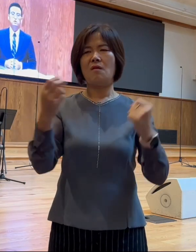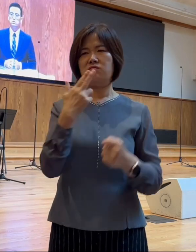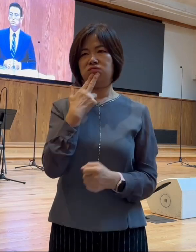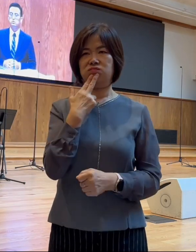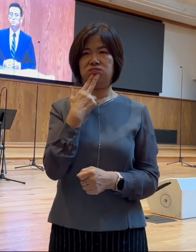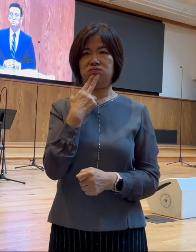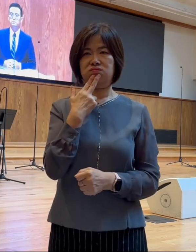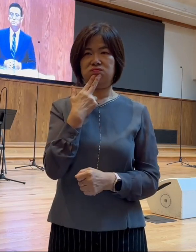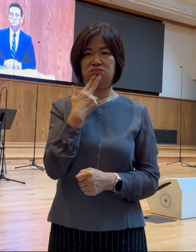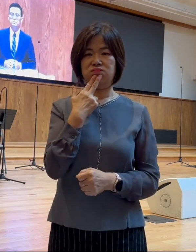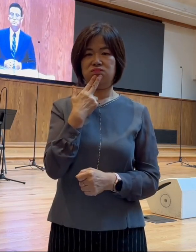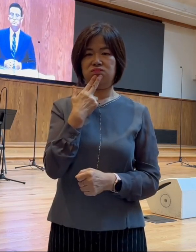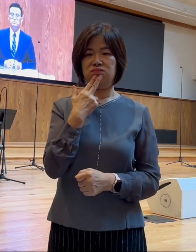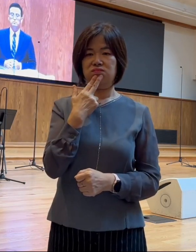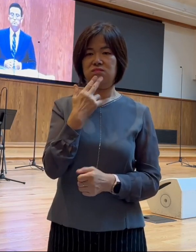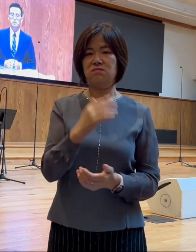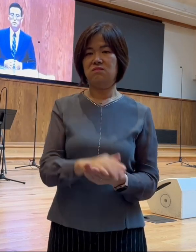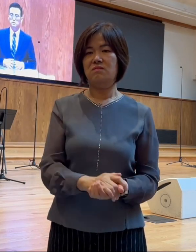못하는 것이죠.